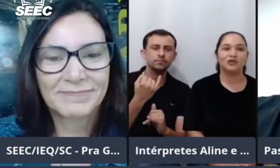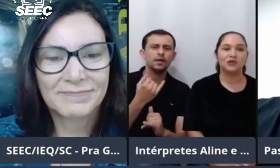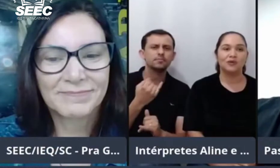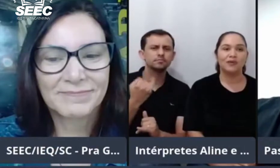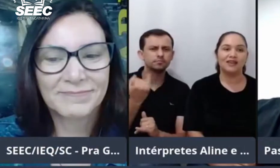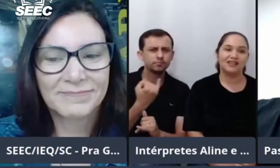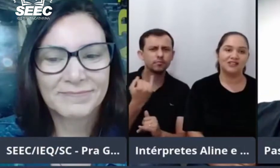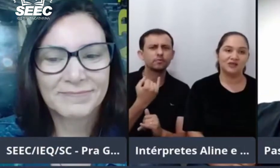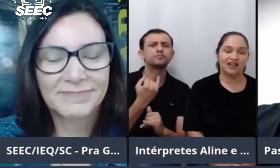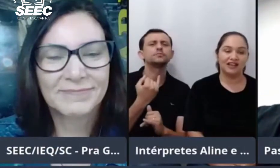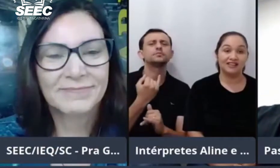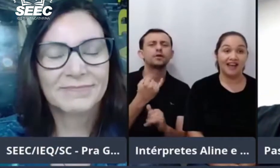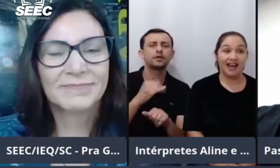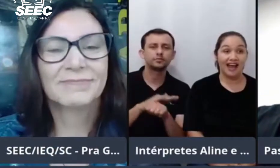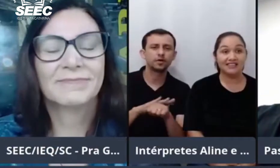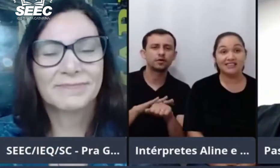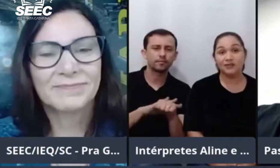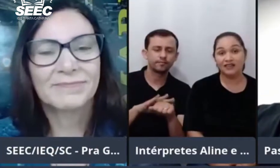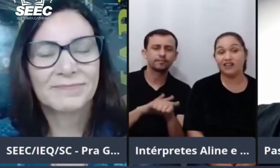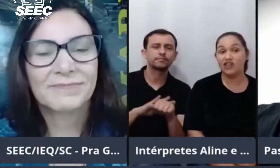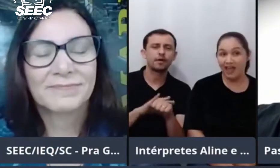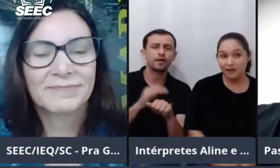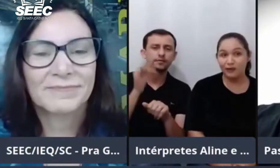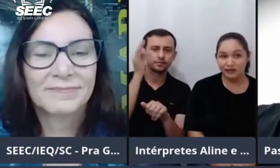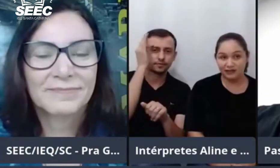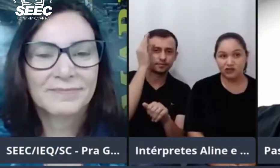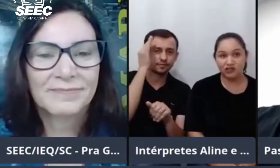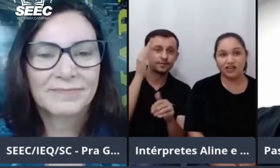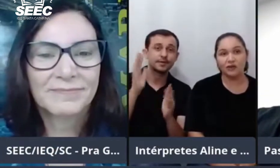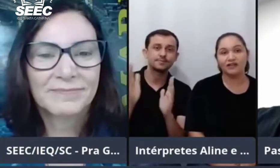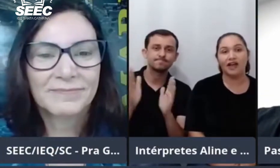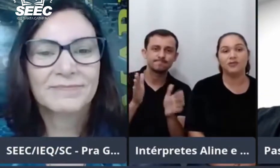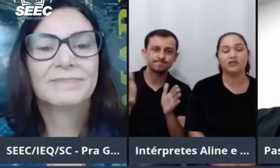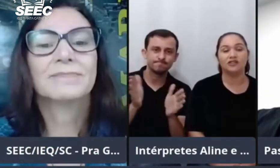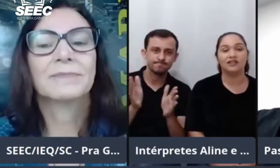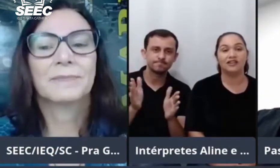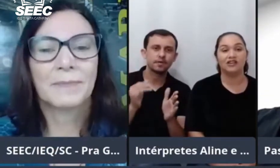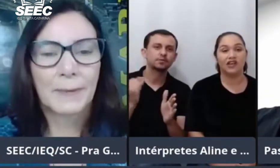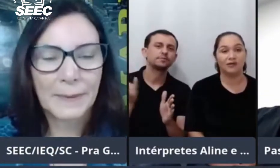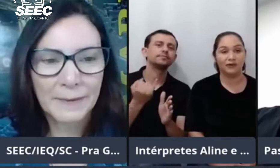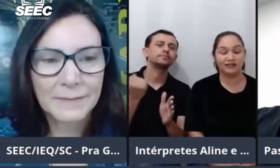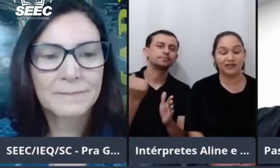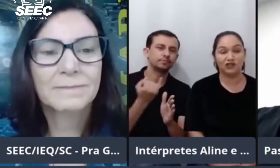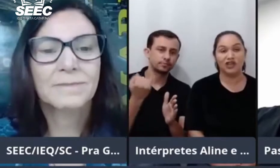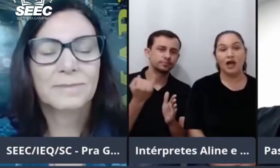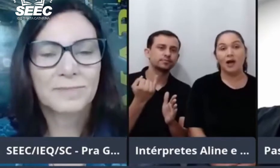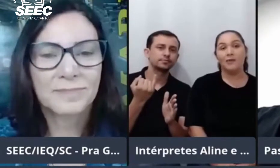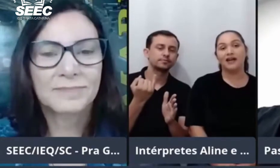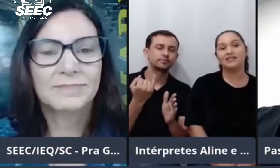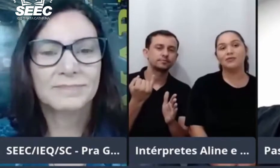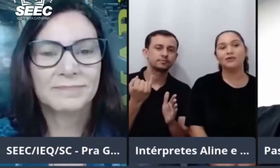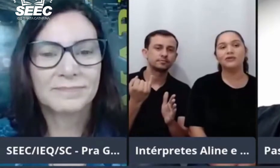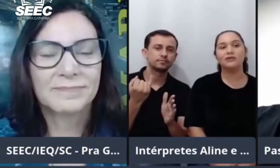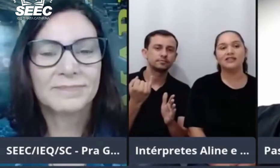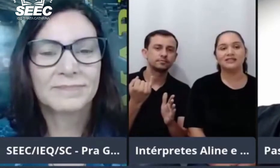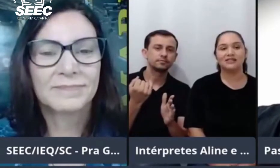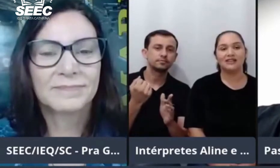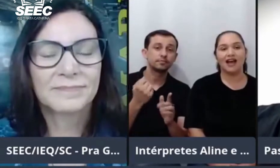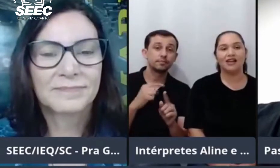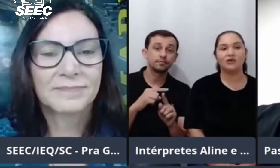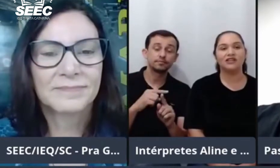ela mostrou bem isso, né? Que a acessibilidade é importante, ter o intérprete dentro da igreja é importante, mas que é